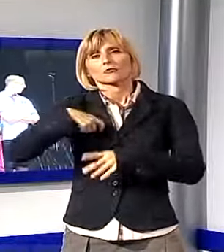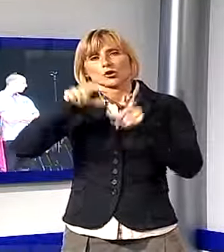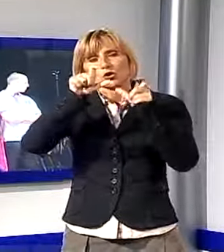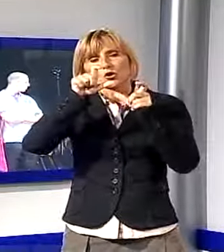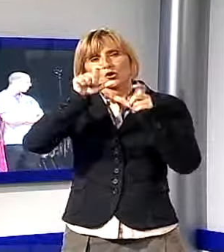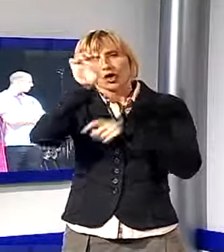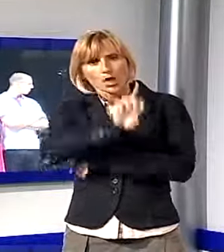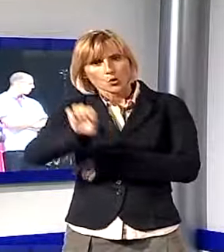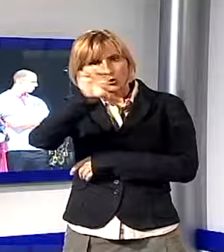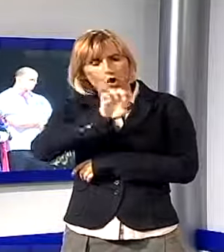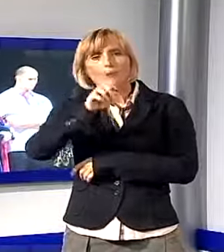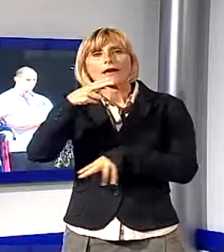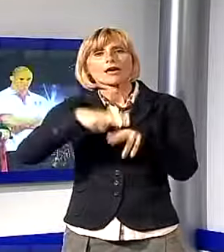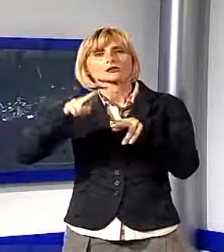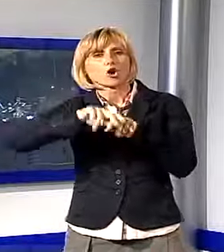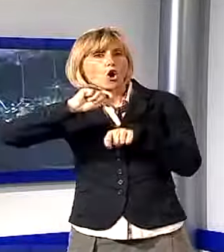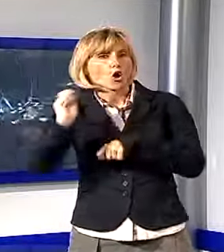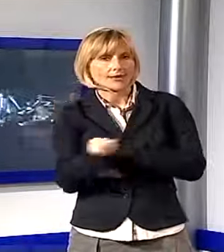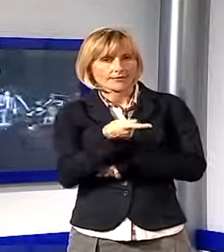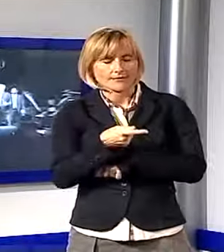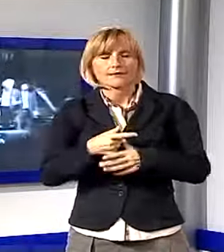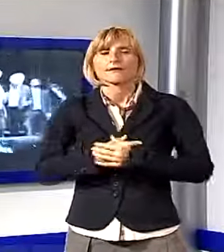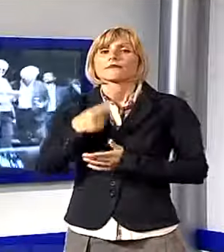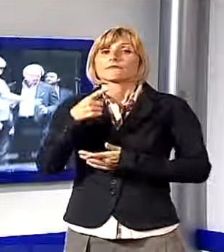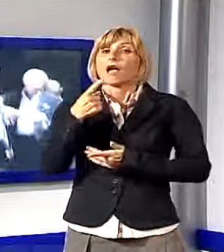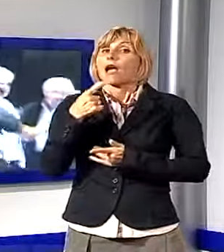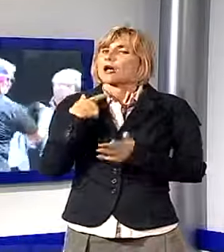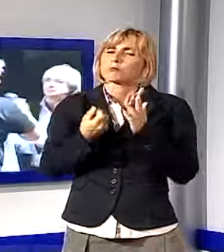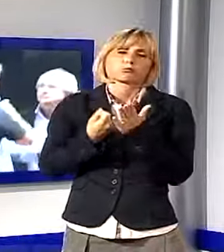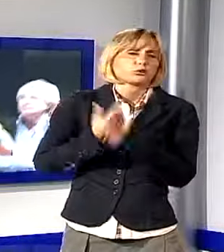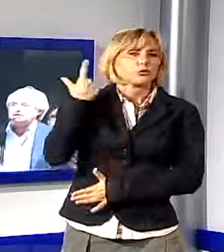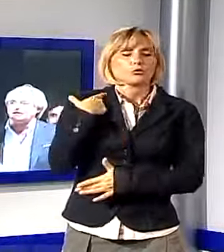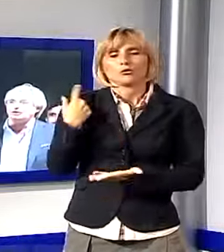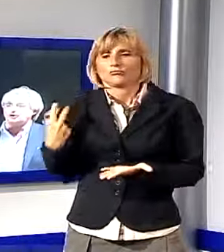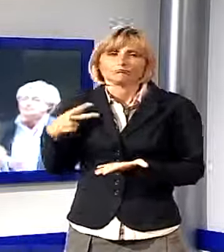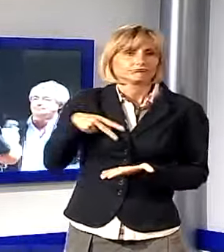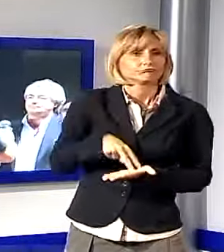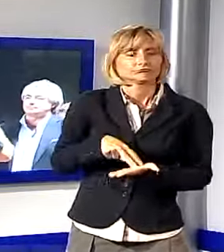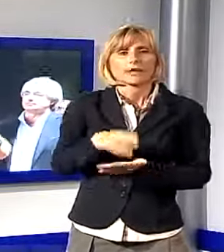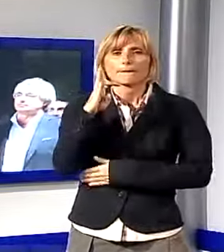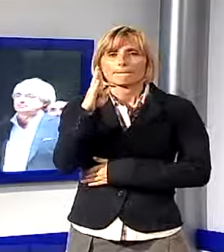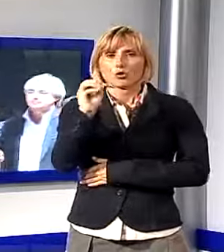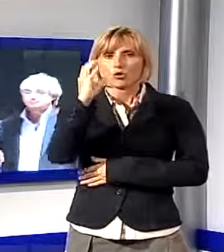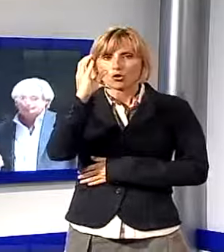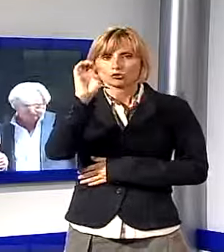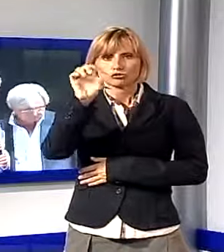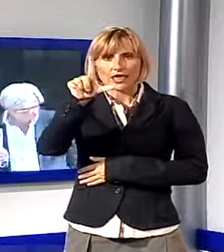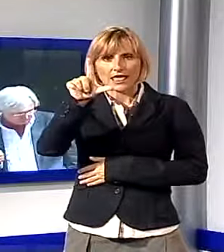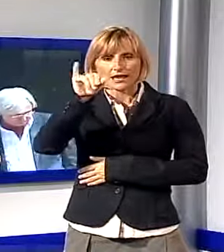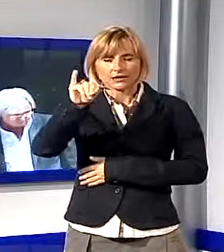di hockey. Ma il clou della serata è stata senza dubbio la presenza sul palco di Andrea Bocelli, che ha emozionato e